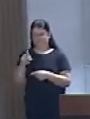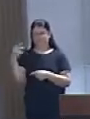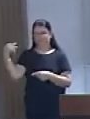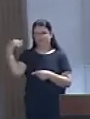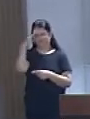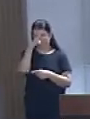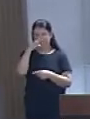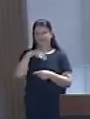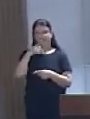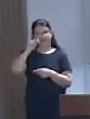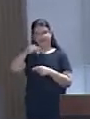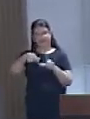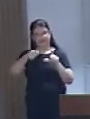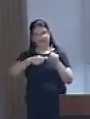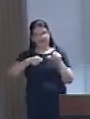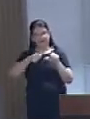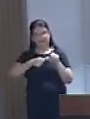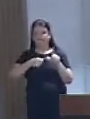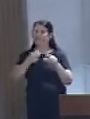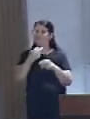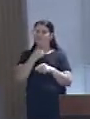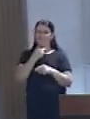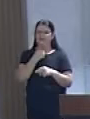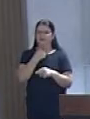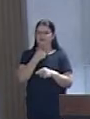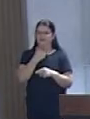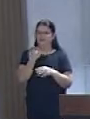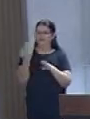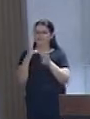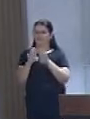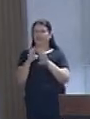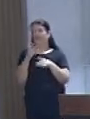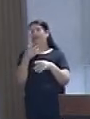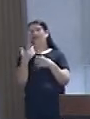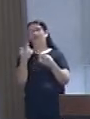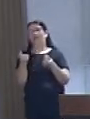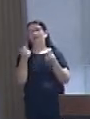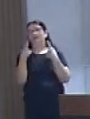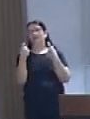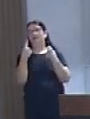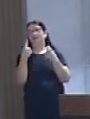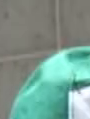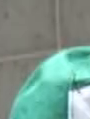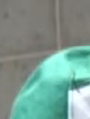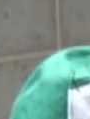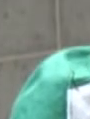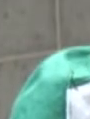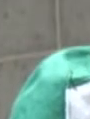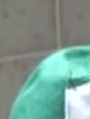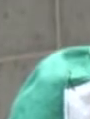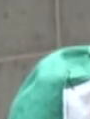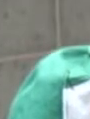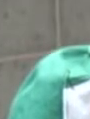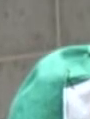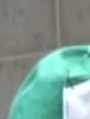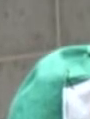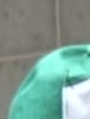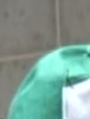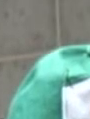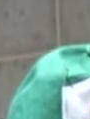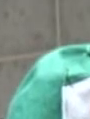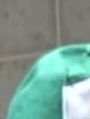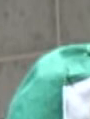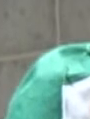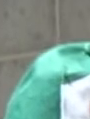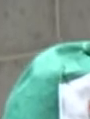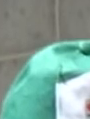E que essa casa não pode fechar os olhos diante desses problemas. Se essa casa é a